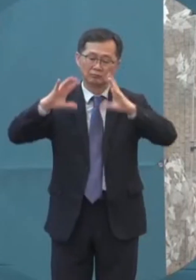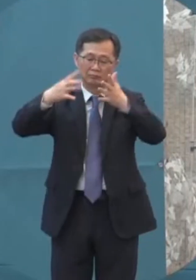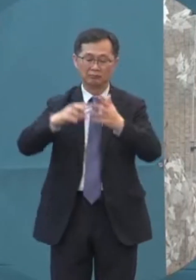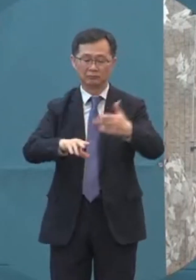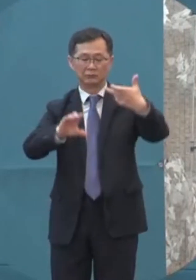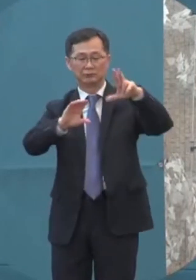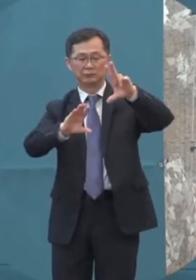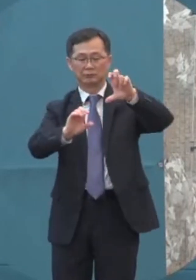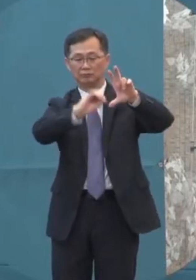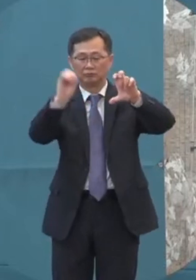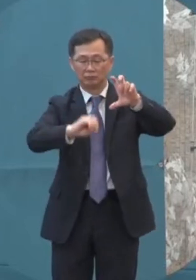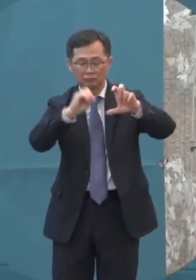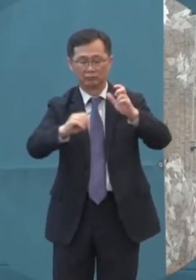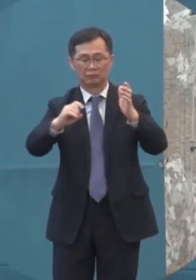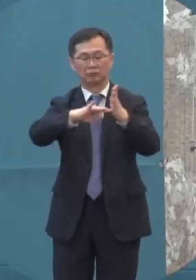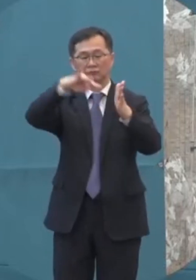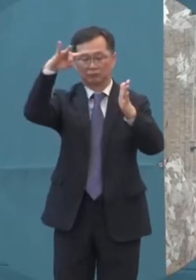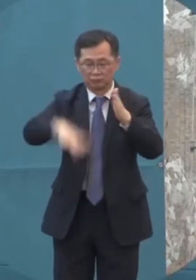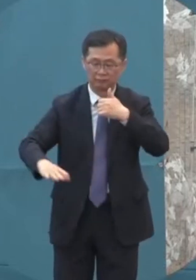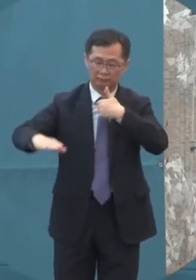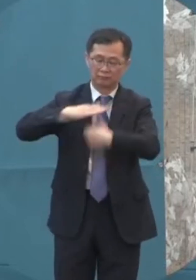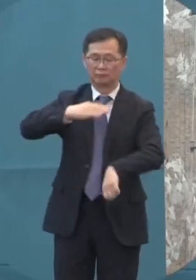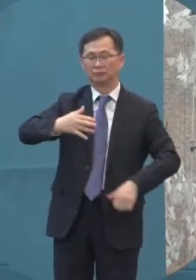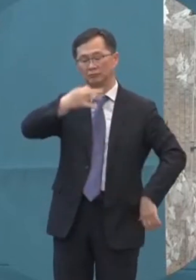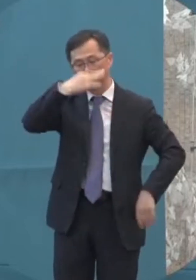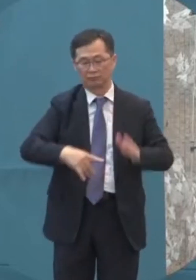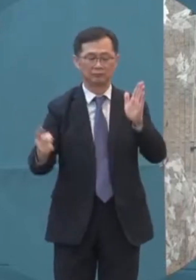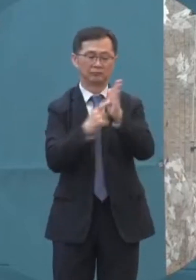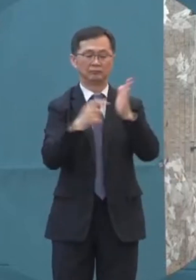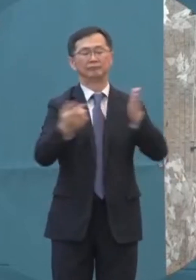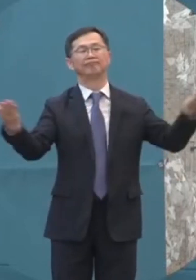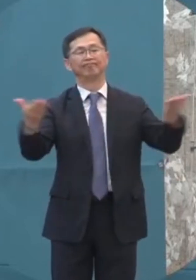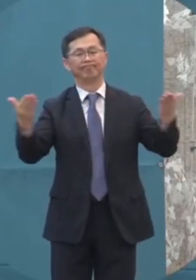요구받았으면 이것만큼 급한 일이 어디 있습니까?